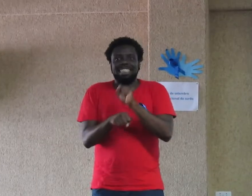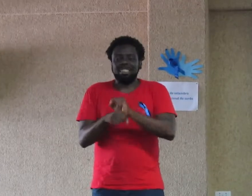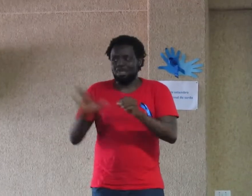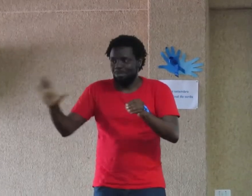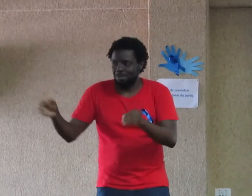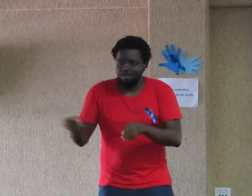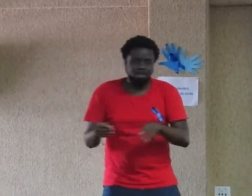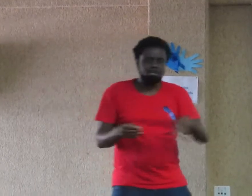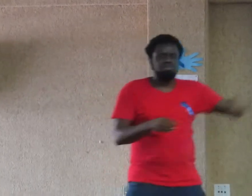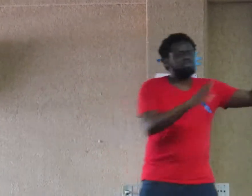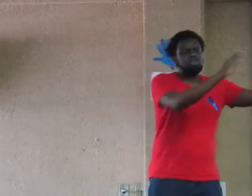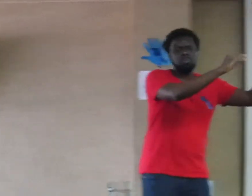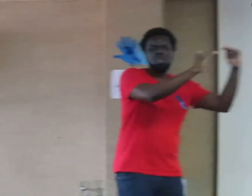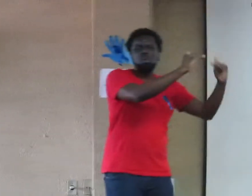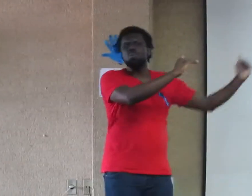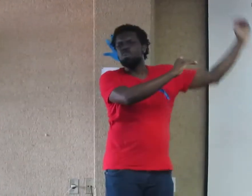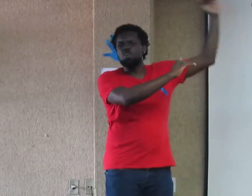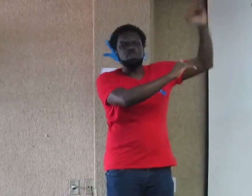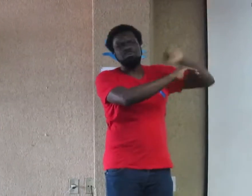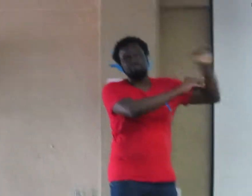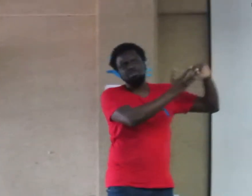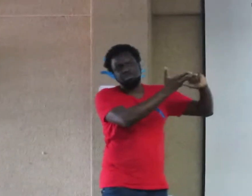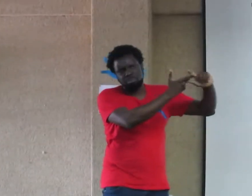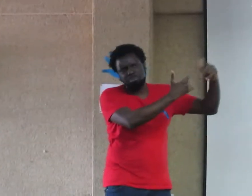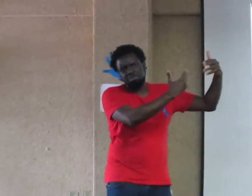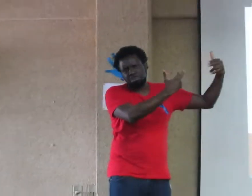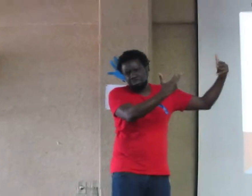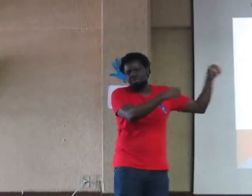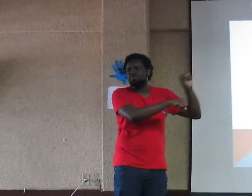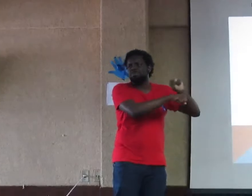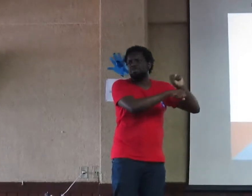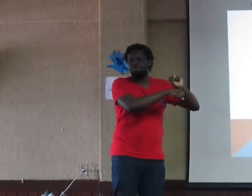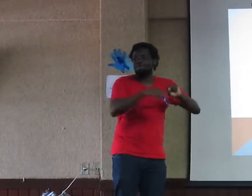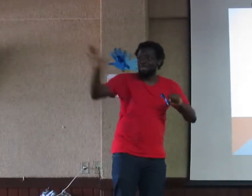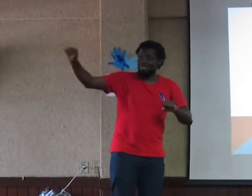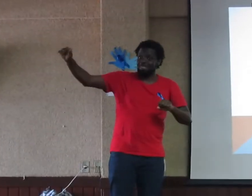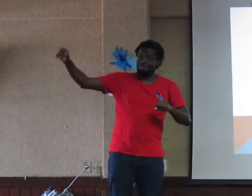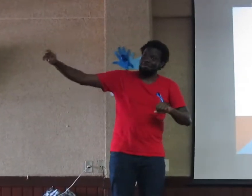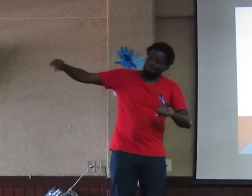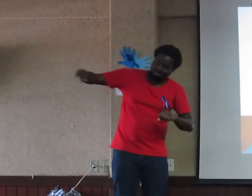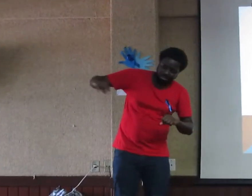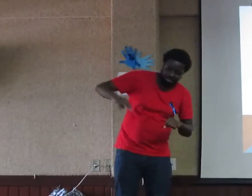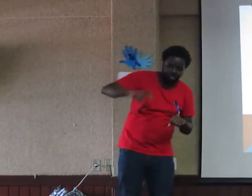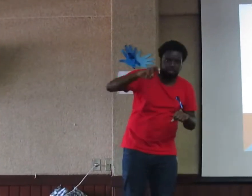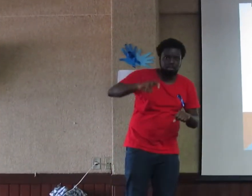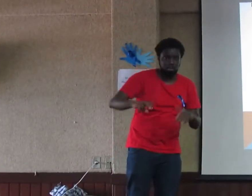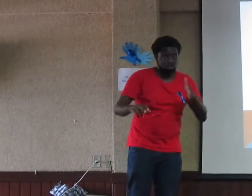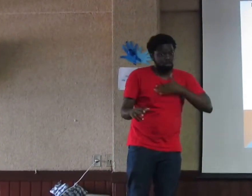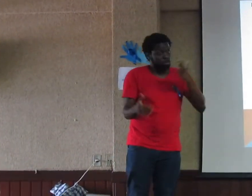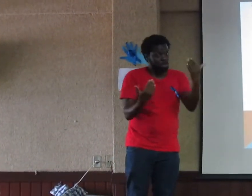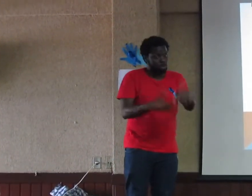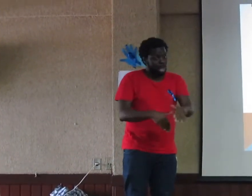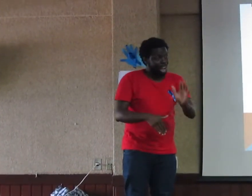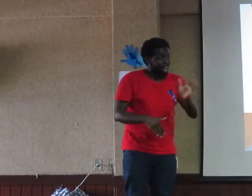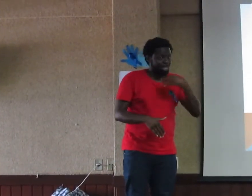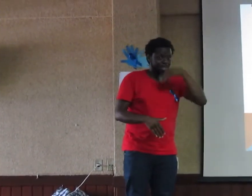e eu ficava esperando, ansioso pela resposta, né? Eu percebi que ele não havia ficado